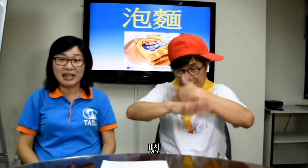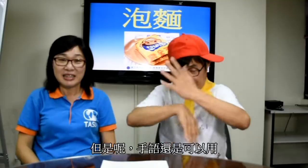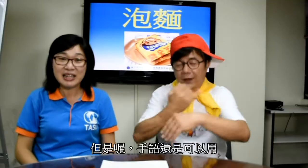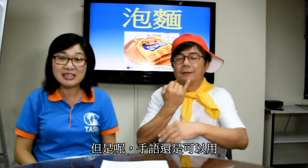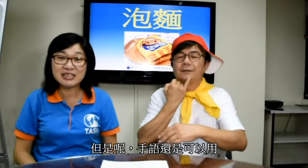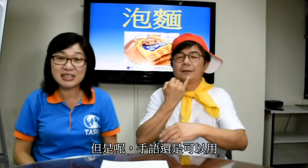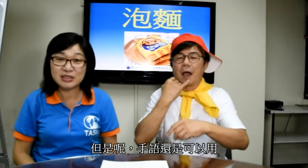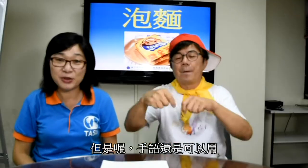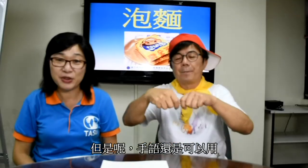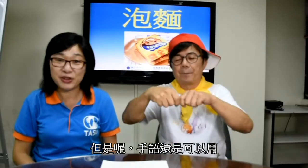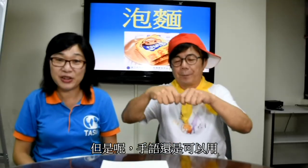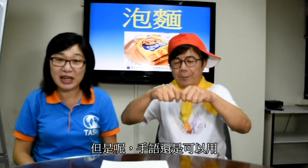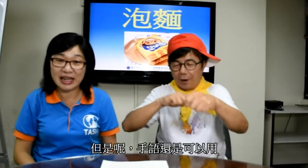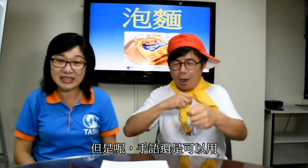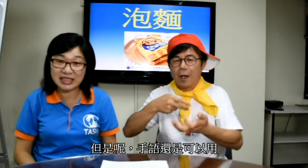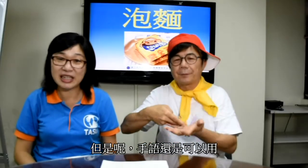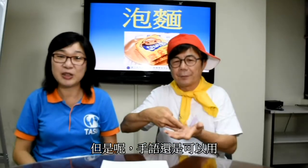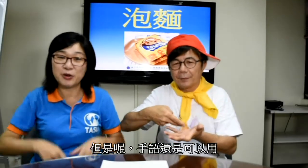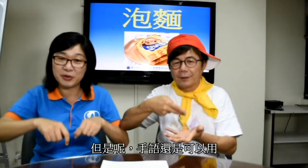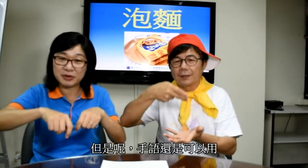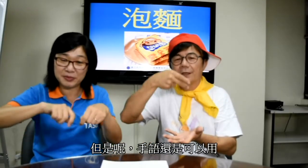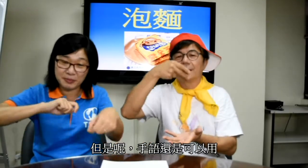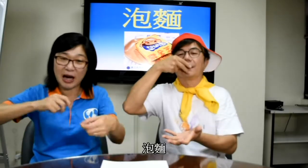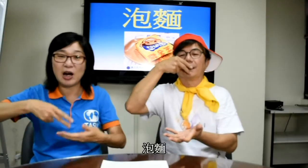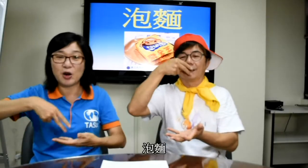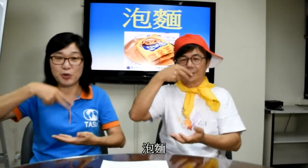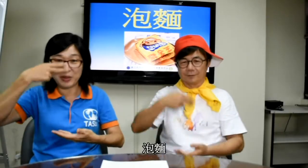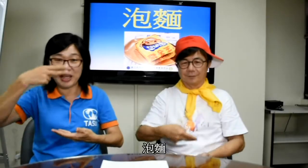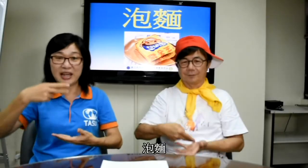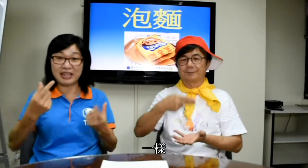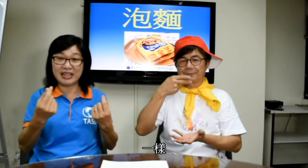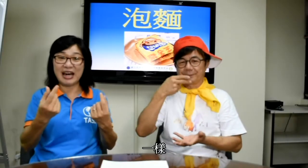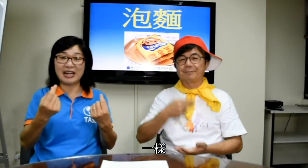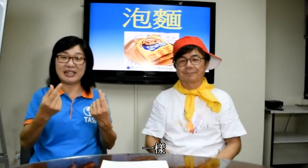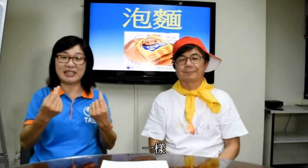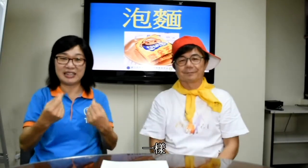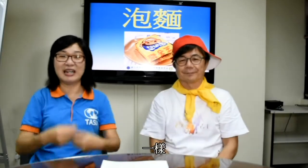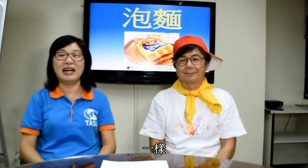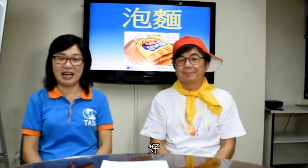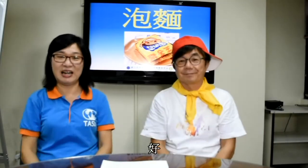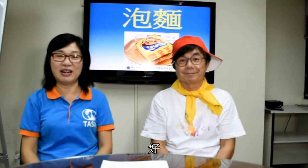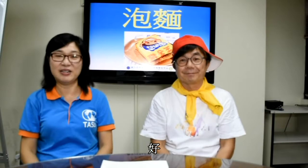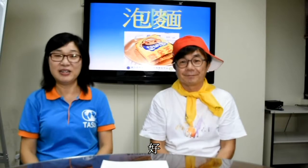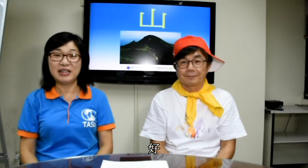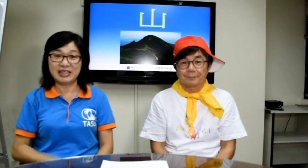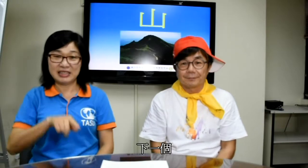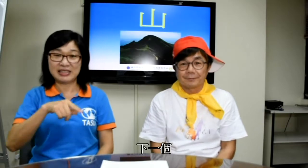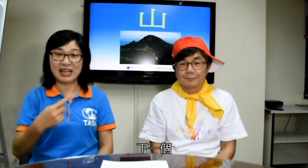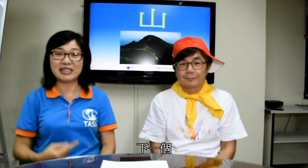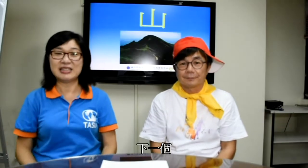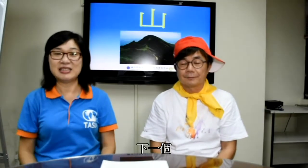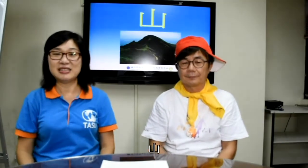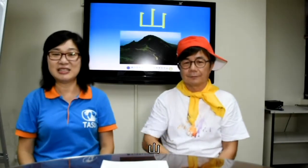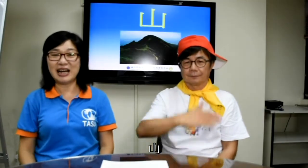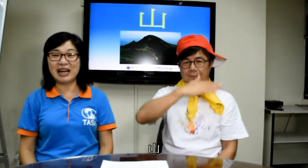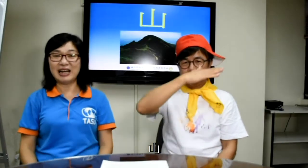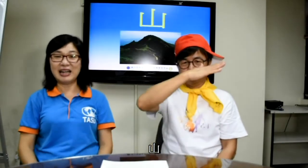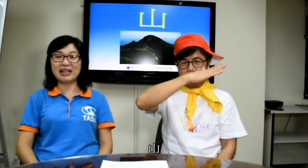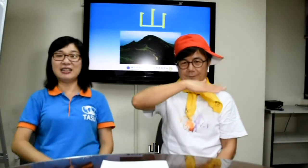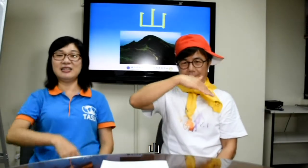但是呢，手语还是可以用泡面一样。下一个山，